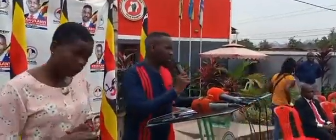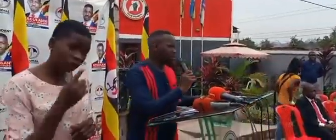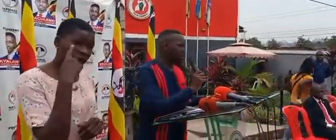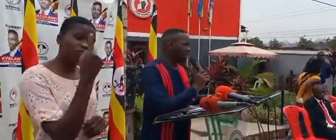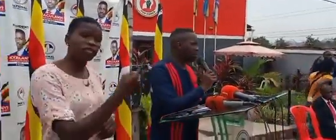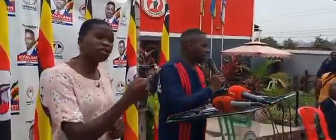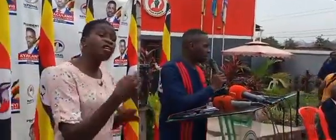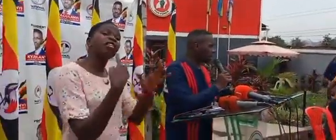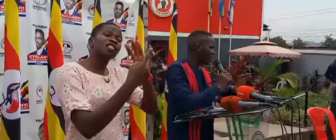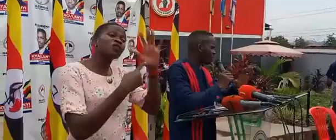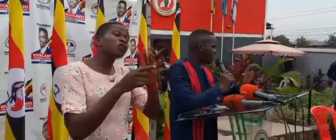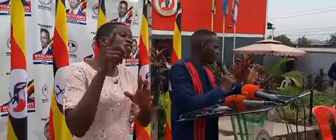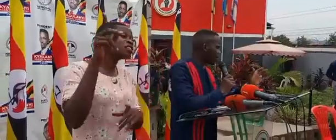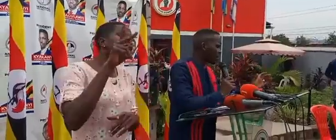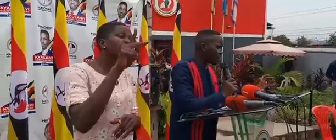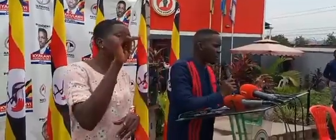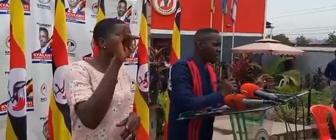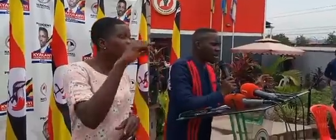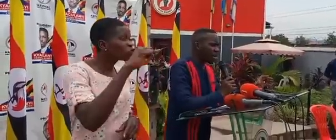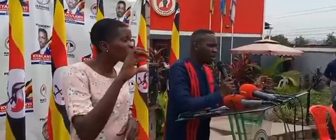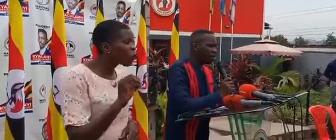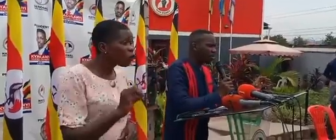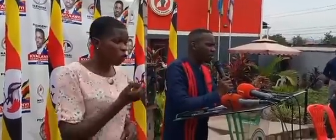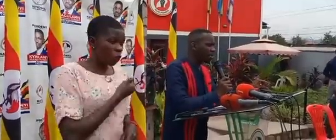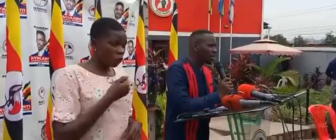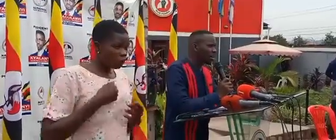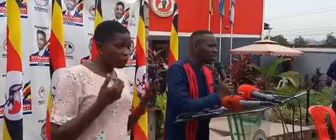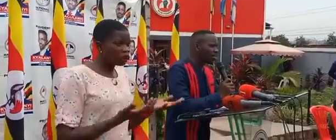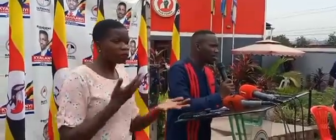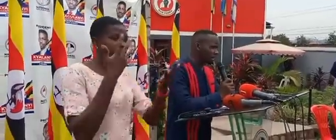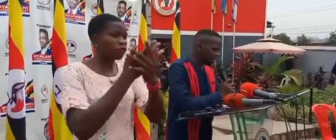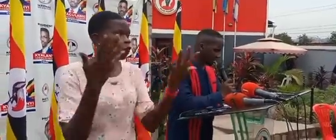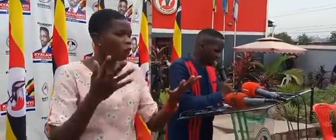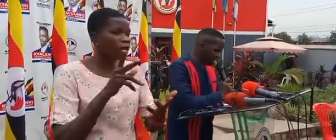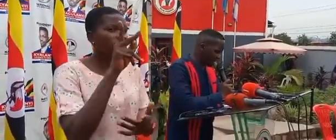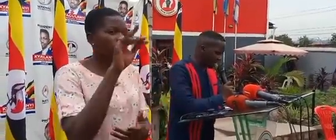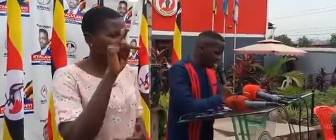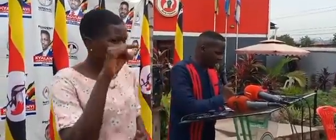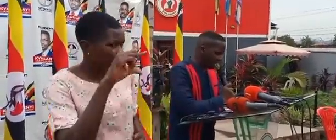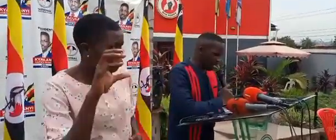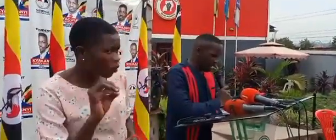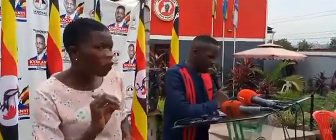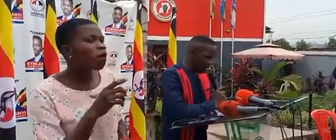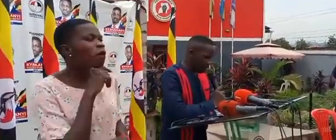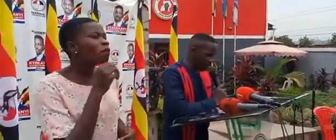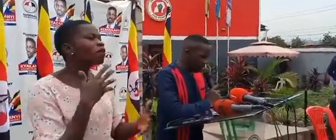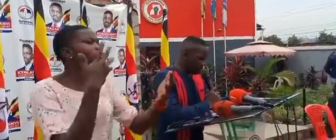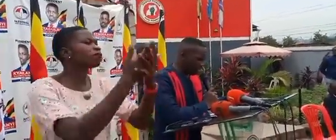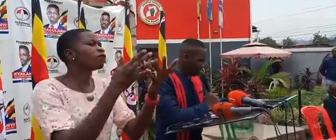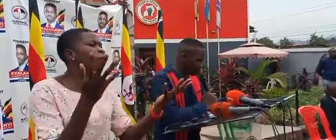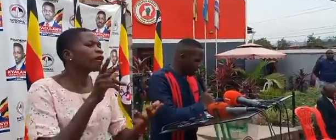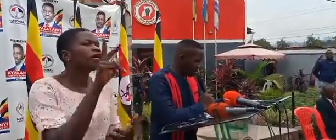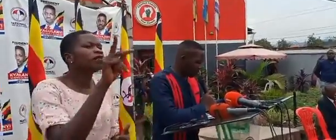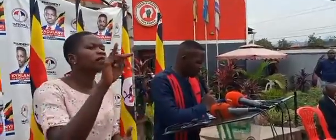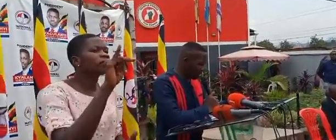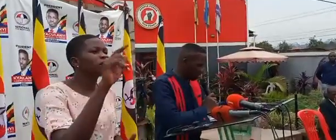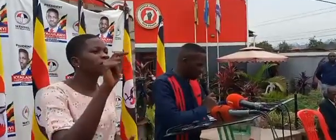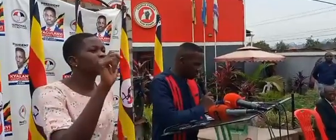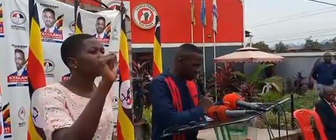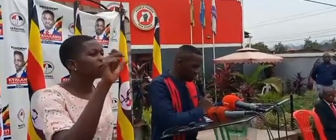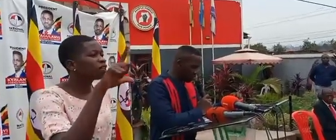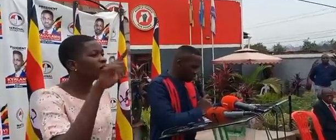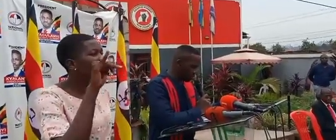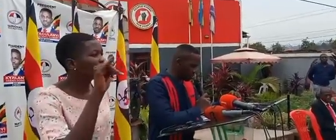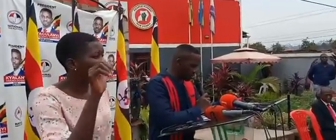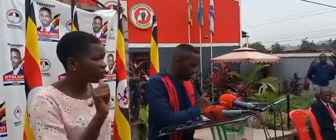embeera eri ekigo manyi abakyala bo batwala kigo abasajja kitalya ngenda kuyitayo omunaffe omulala